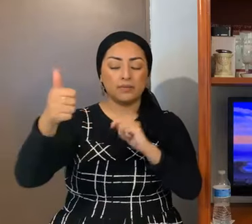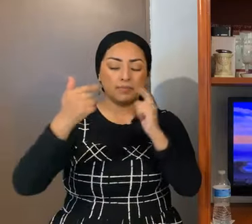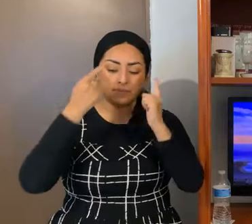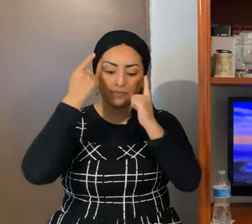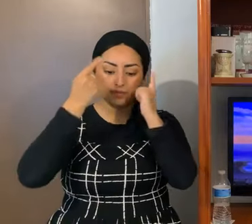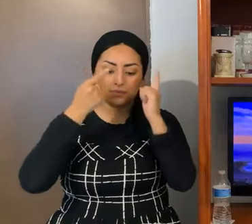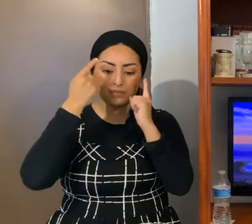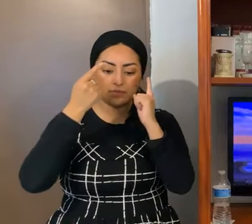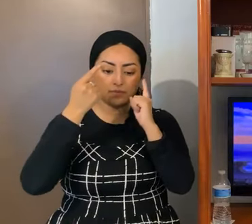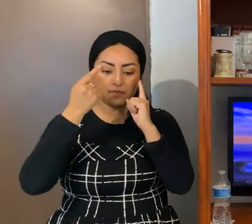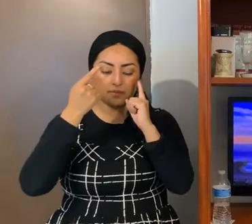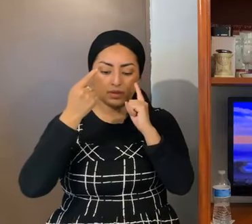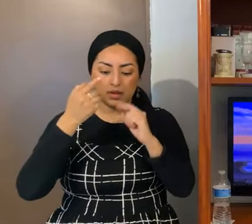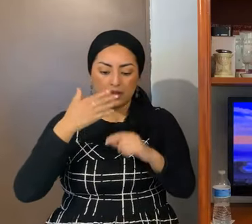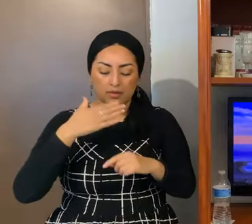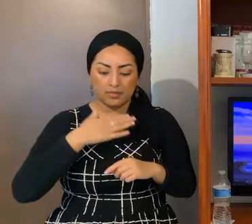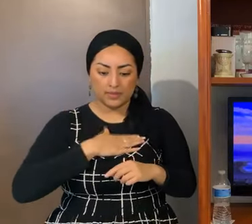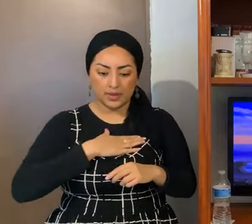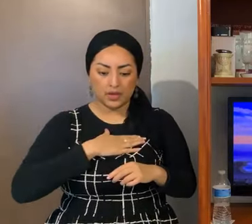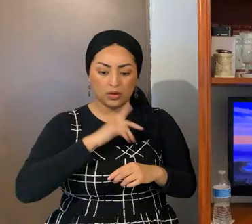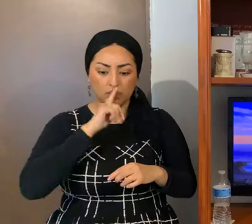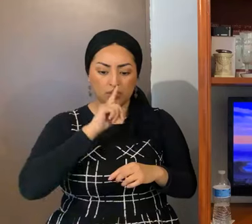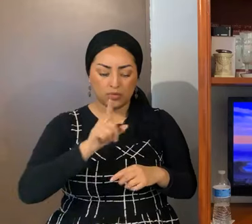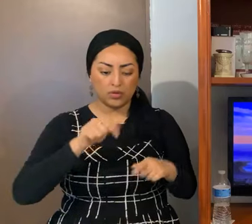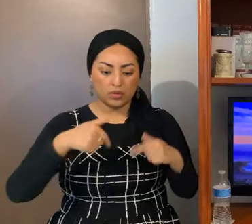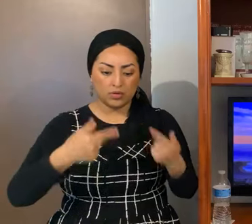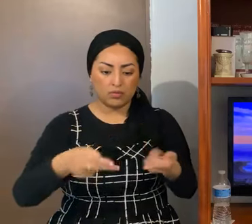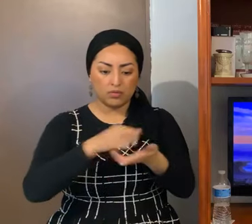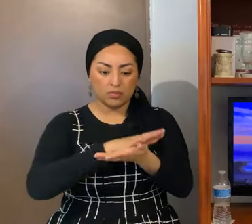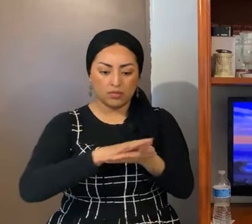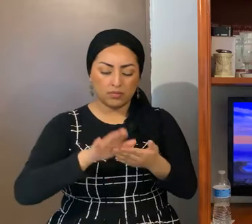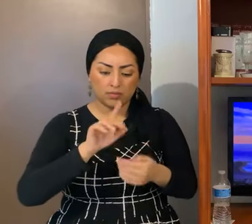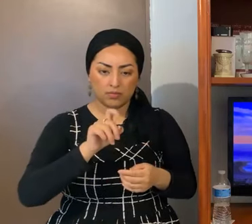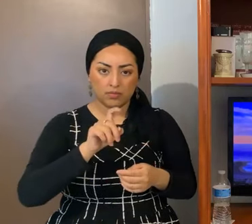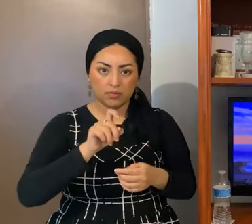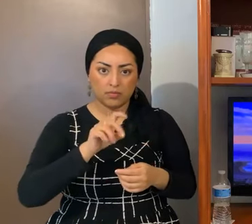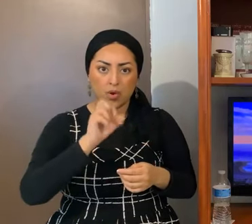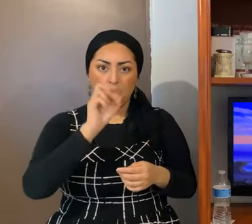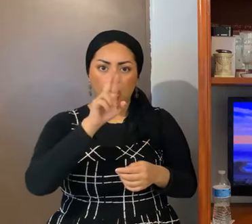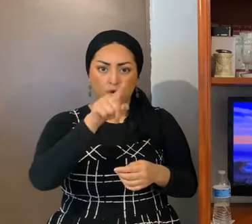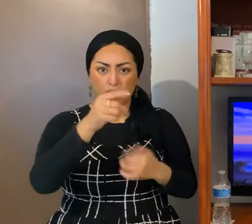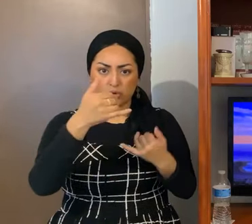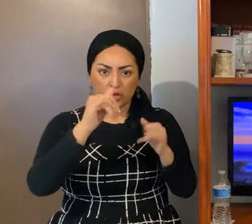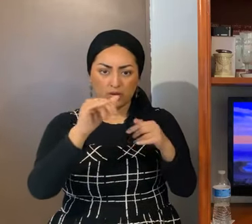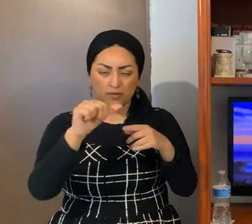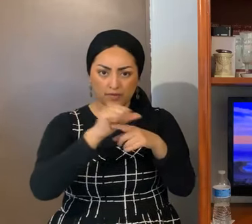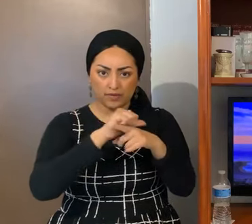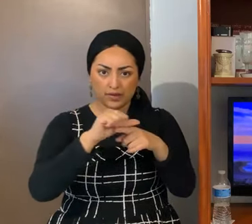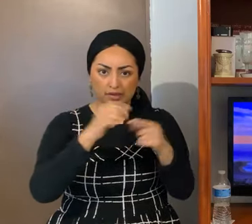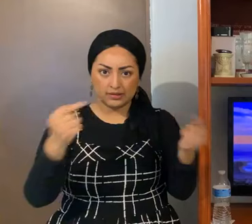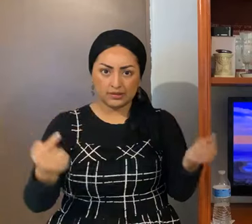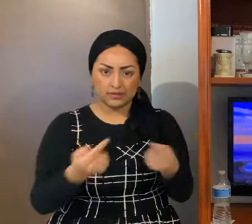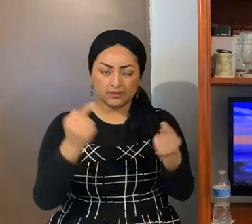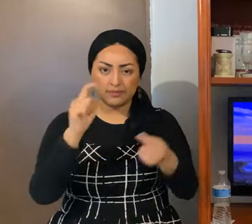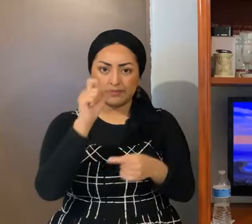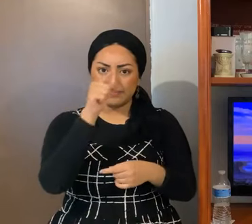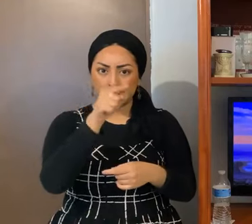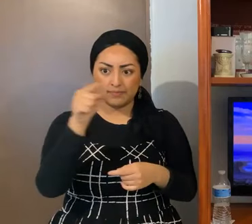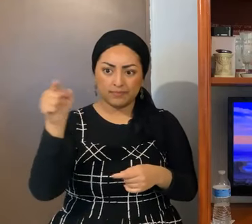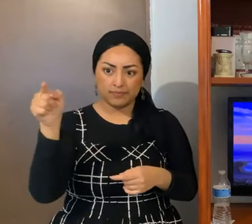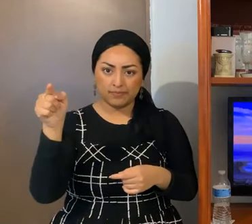somos parte del cuerpo de Mashiach, o acaso por el pecado que se practica y que se ha decidido seguir